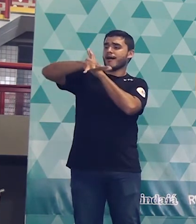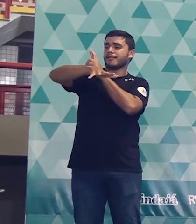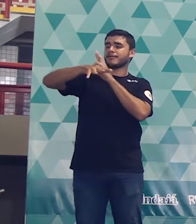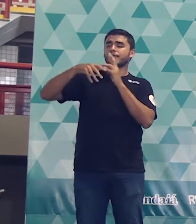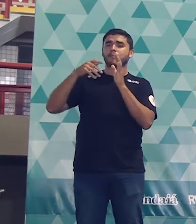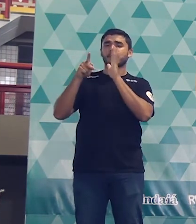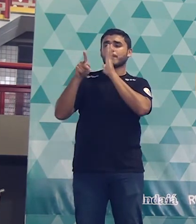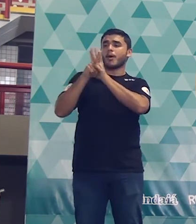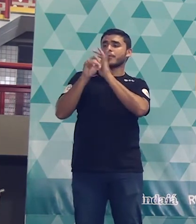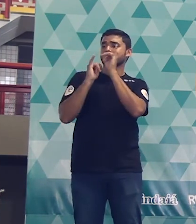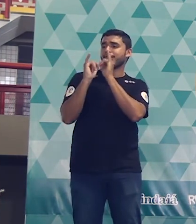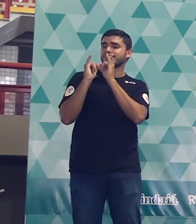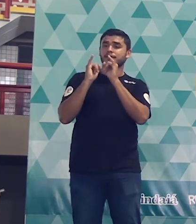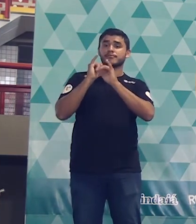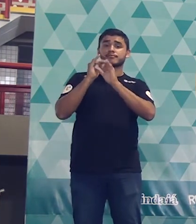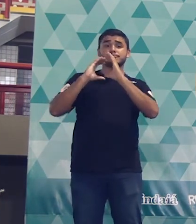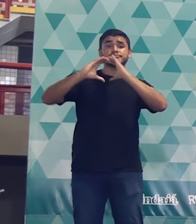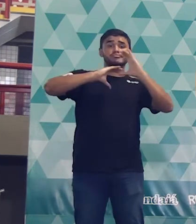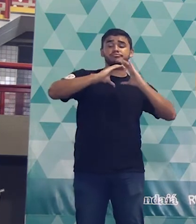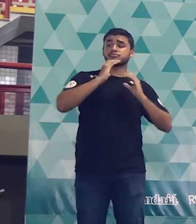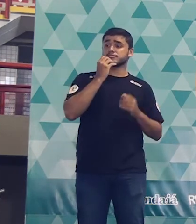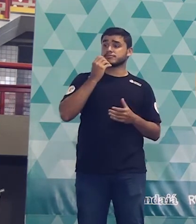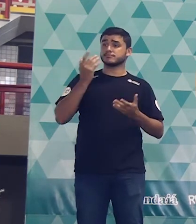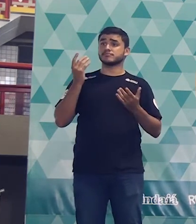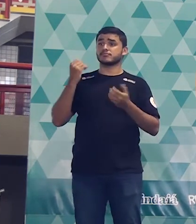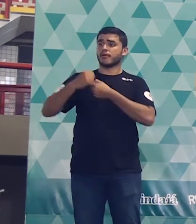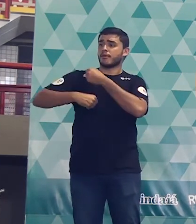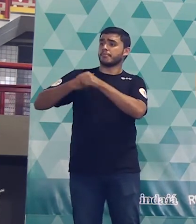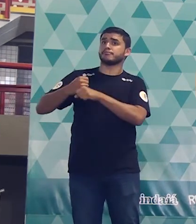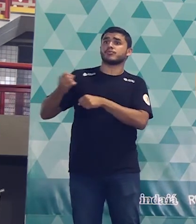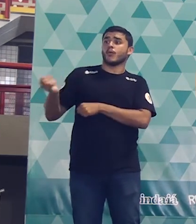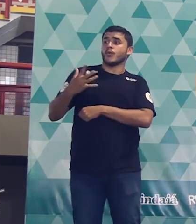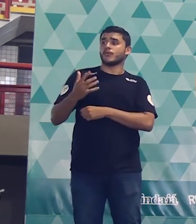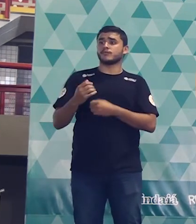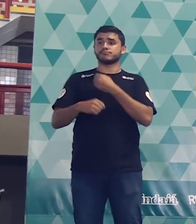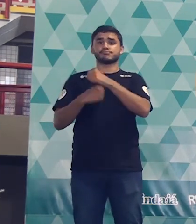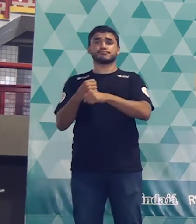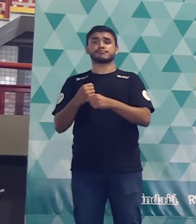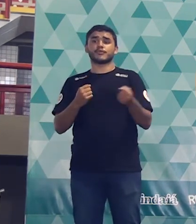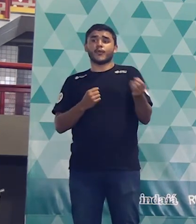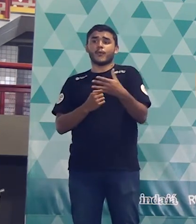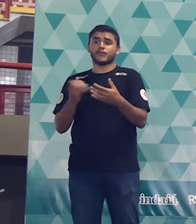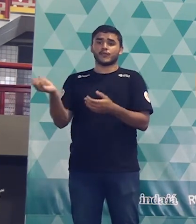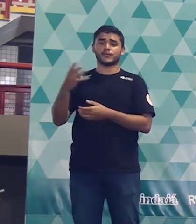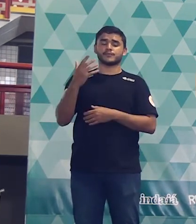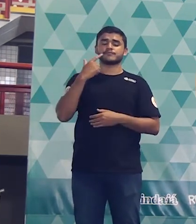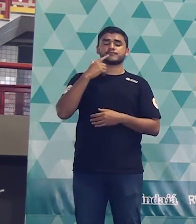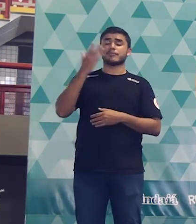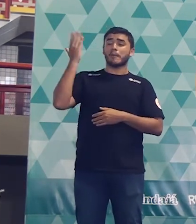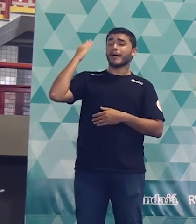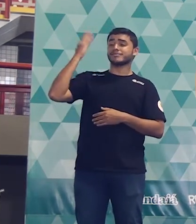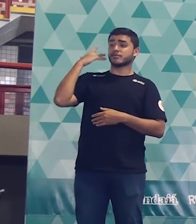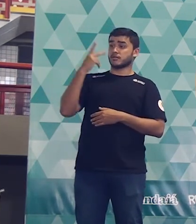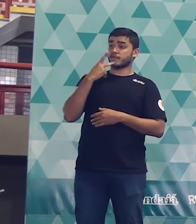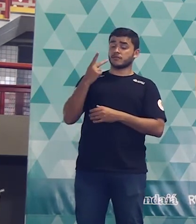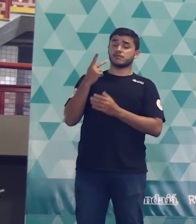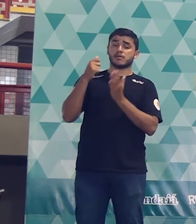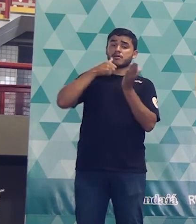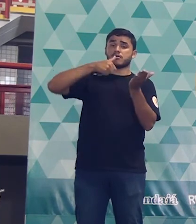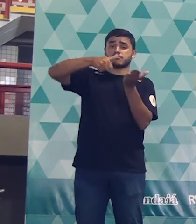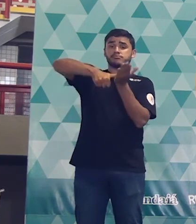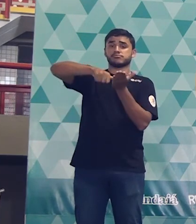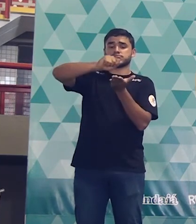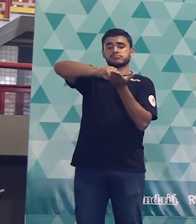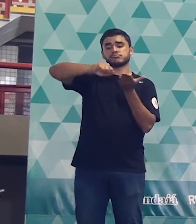né? Cada ano aí surge uma nova, ou mais de uma, né? Mas naquela época se mandavam cartas. E a